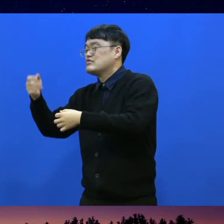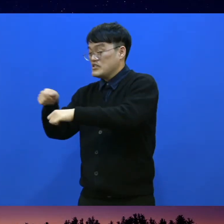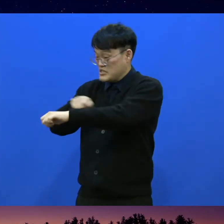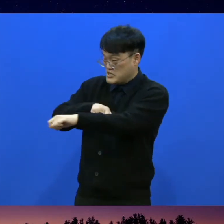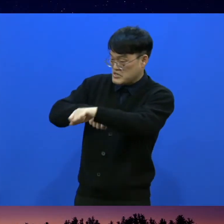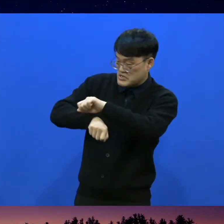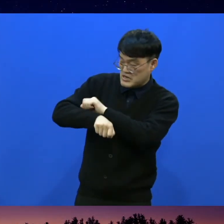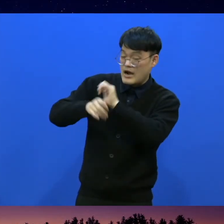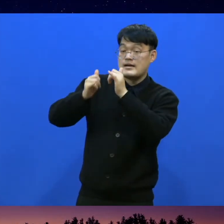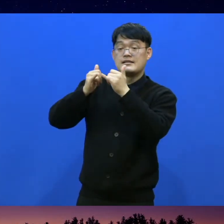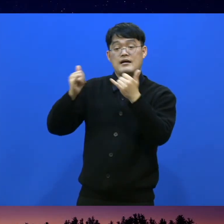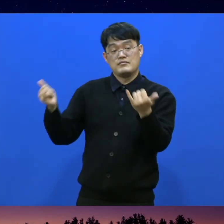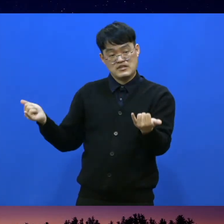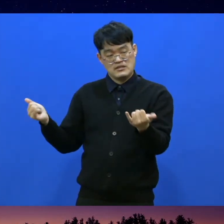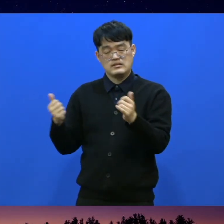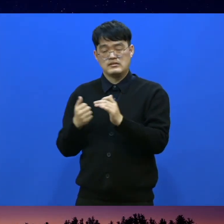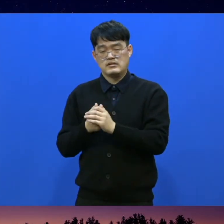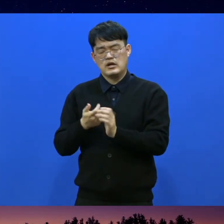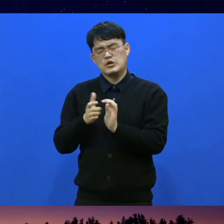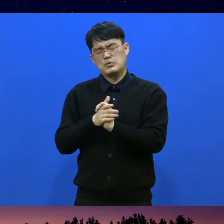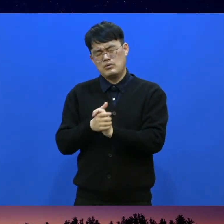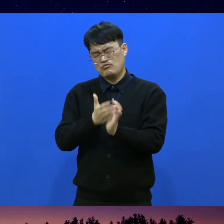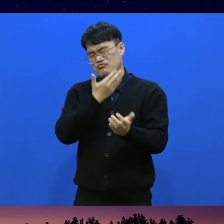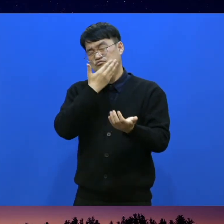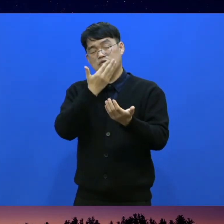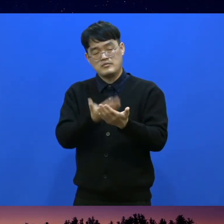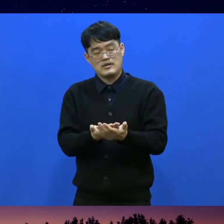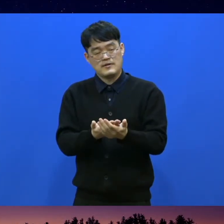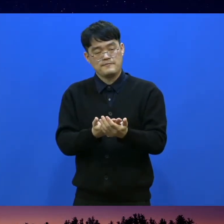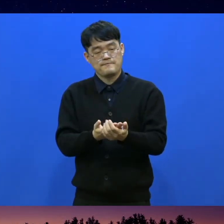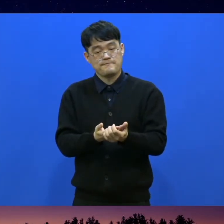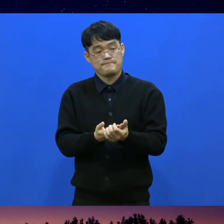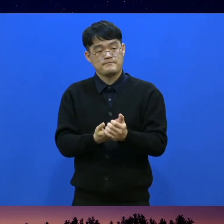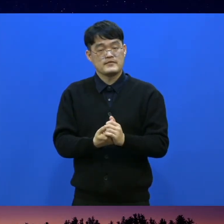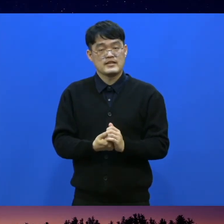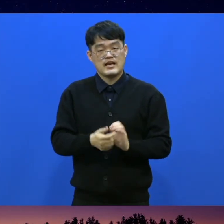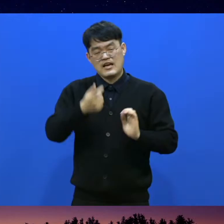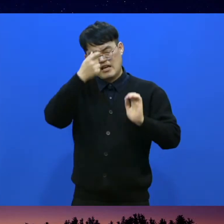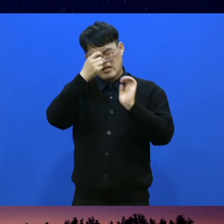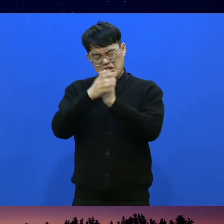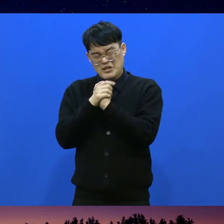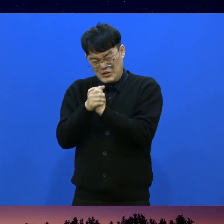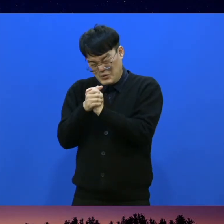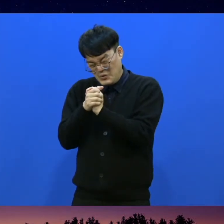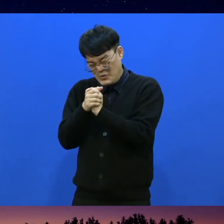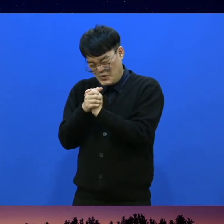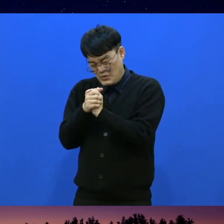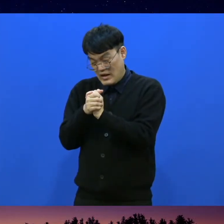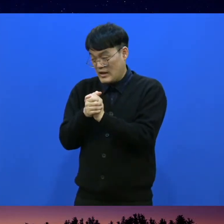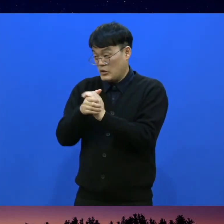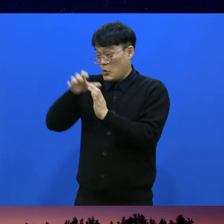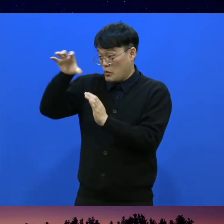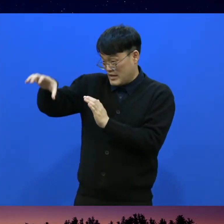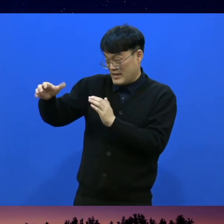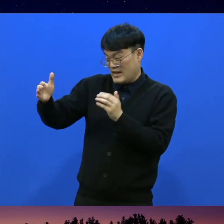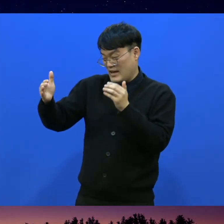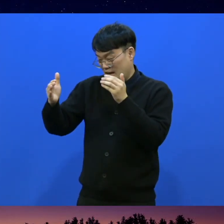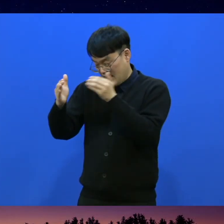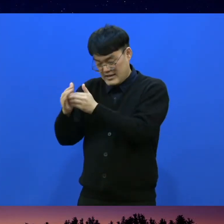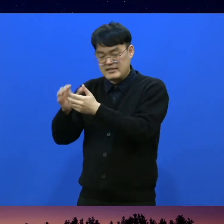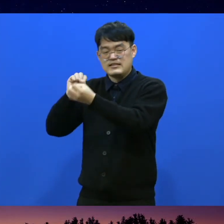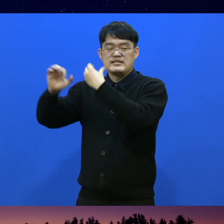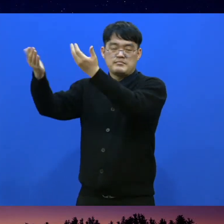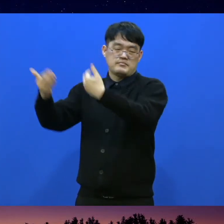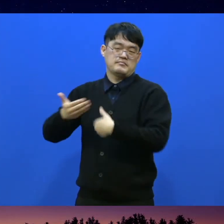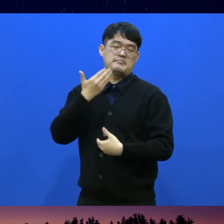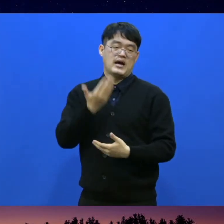사람들. 이 기도가 중요한 것입니다. 기도 한 곳까지만 내가 가는 겁니다. 기도가 간 것 이상으로 내 인생이